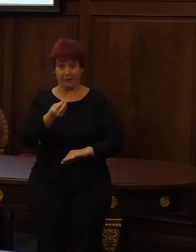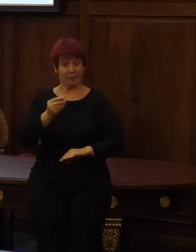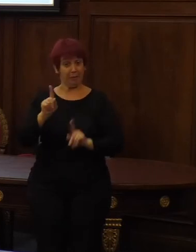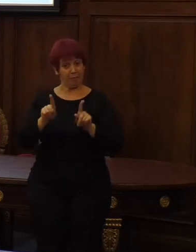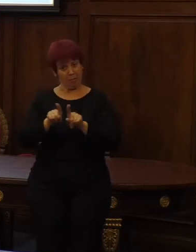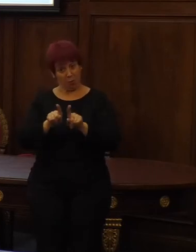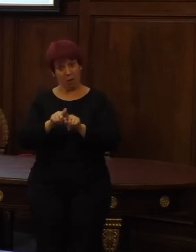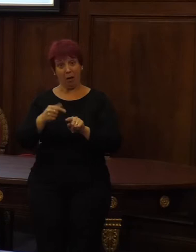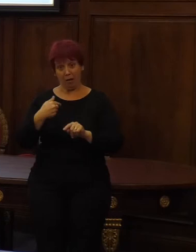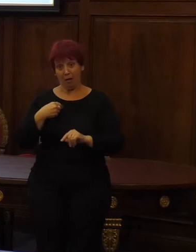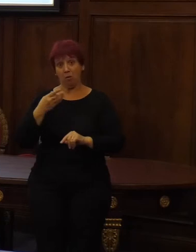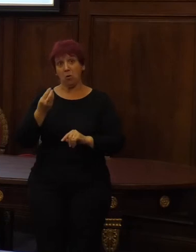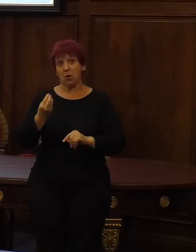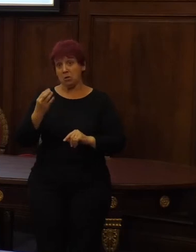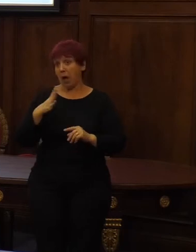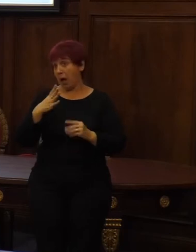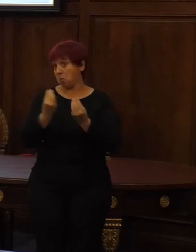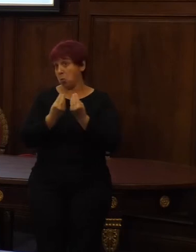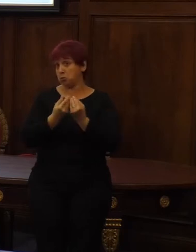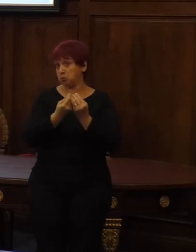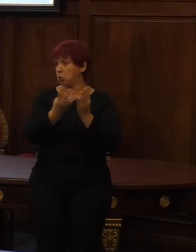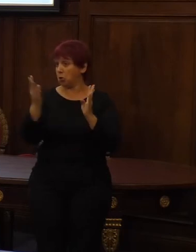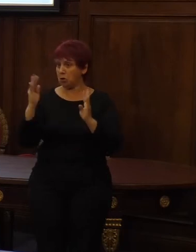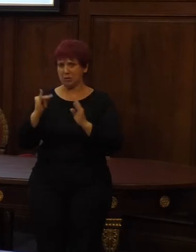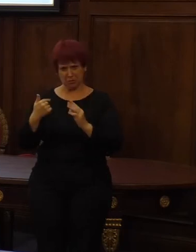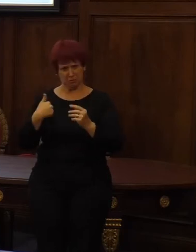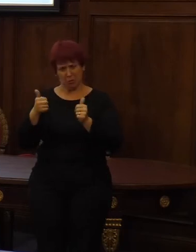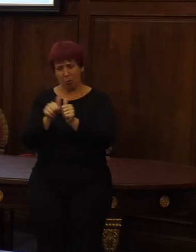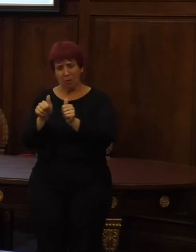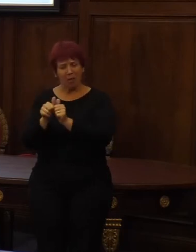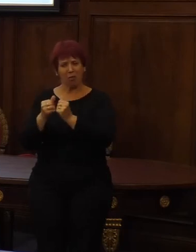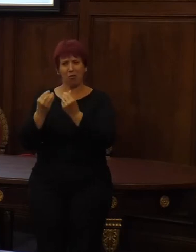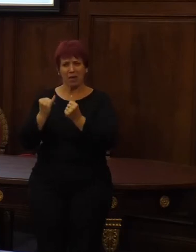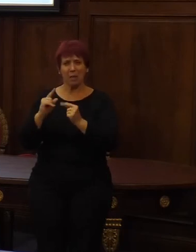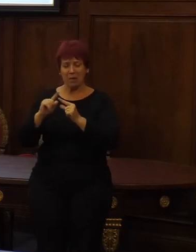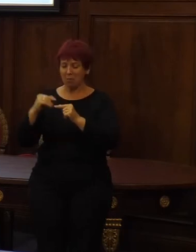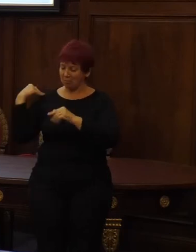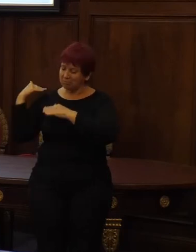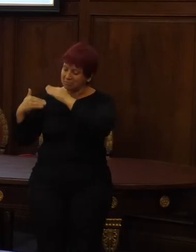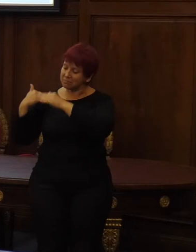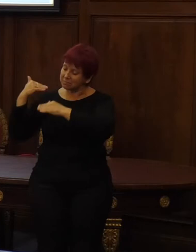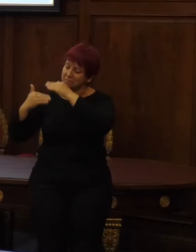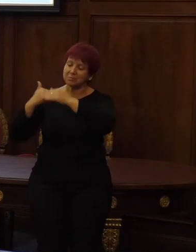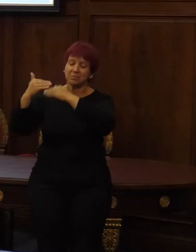Y como muchos, hemos acompañado casi todos los procesos.